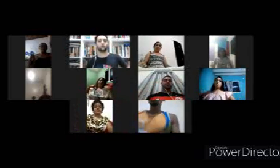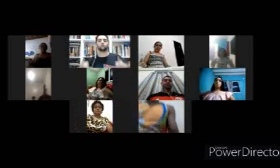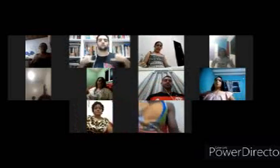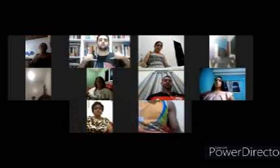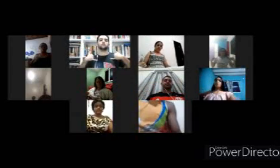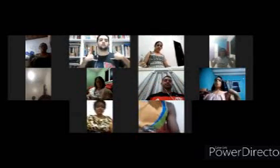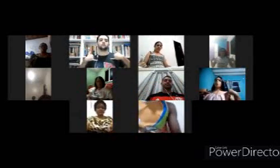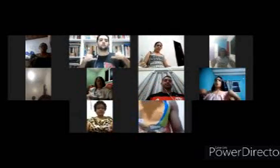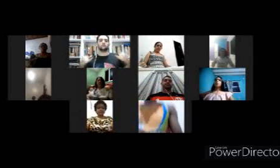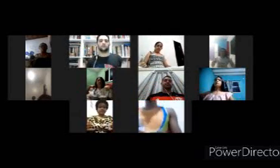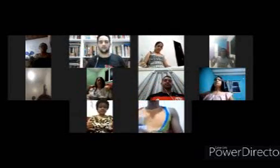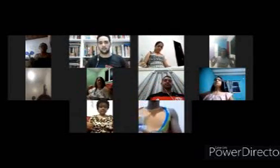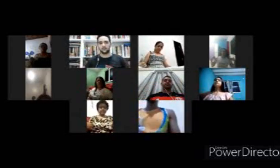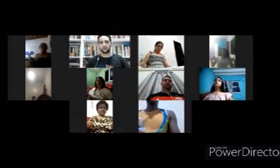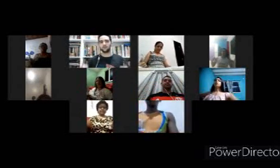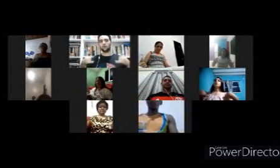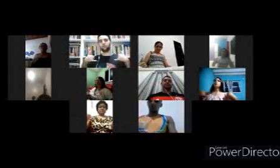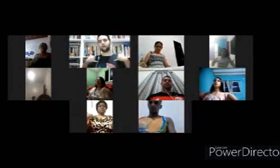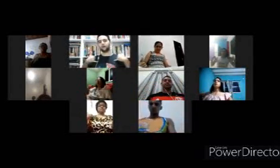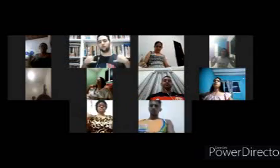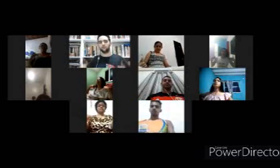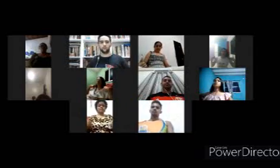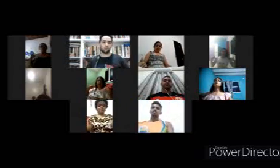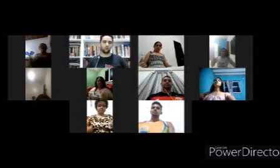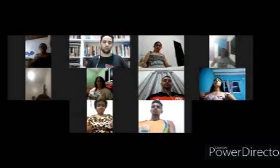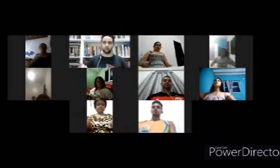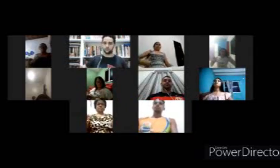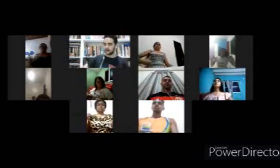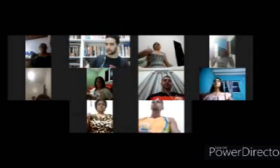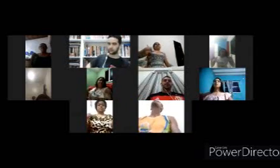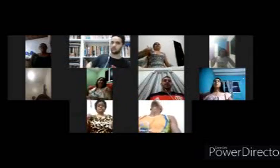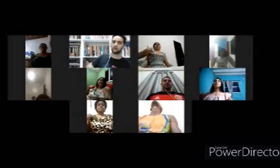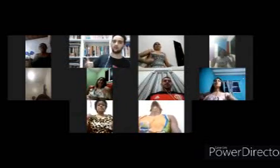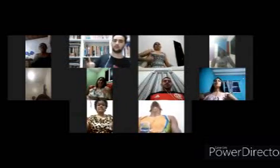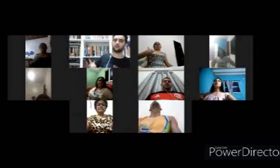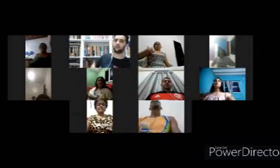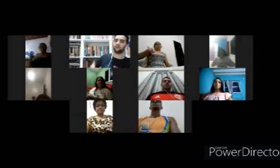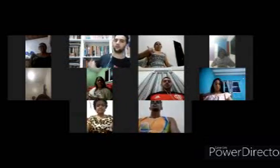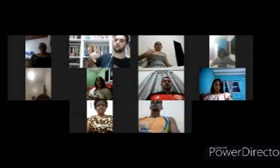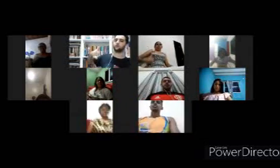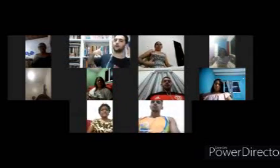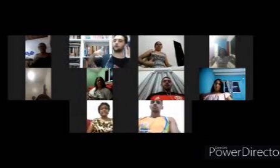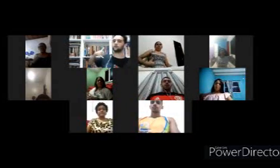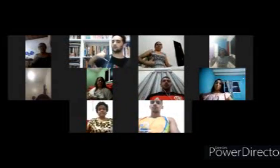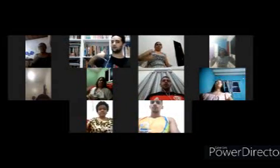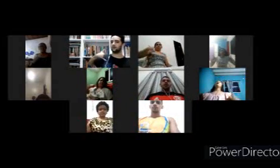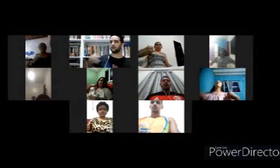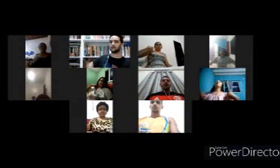orgulhoso. E faz aquela expressão corporal de orgulho. De baixo, aqui que vocês não estão vendo, mas de baixo para